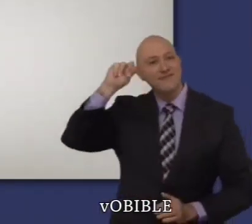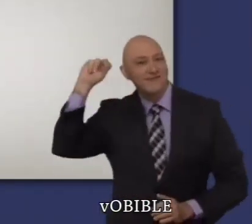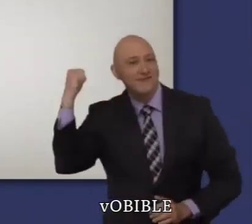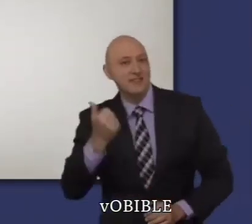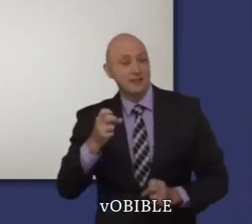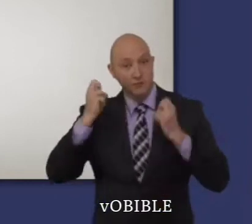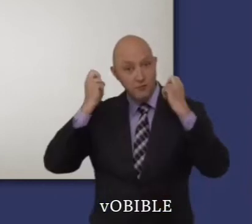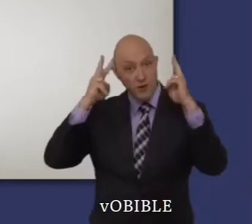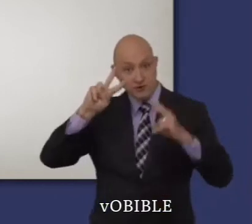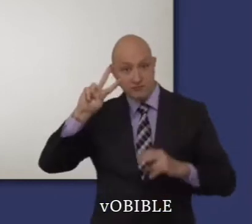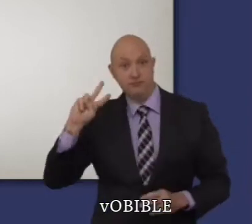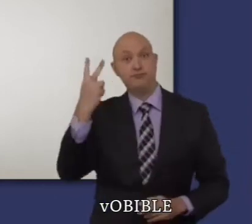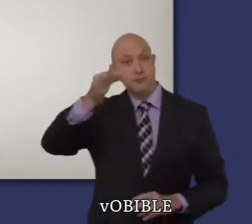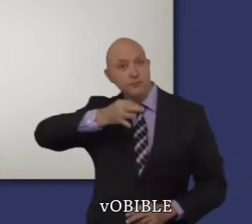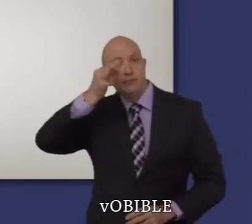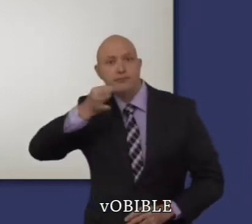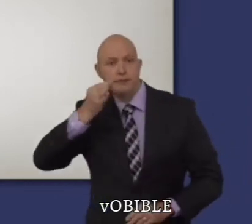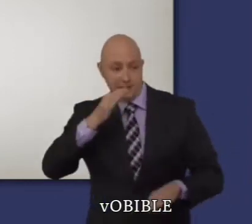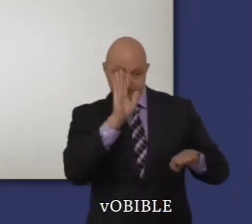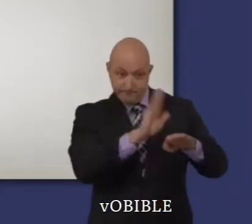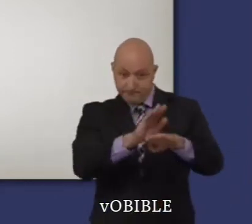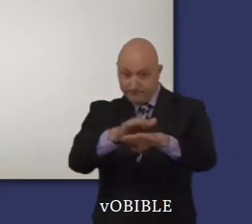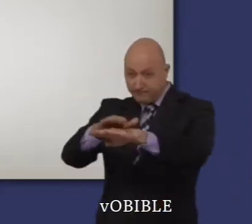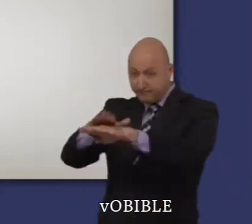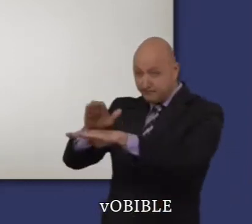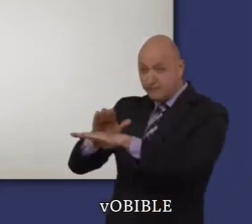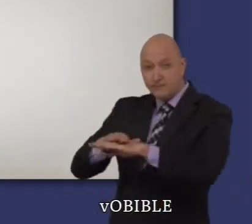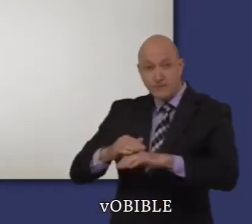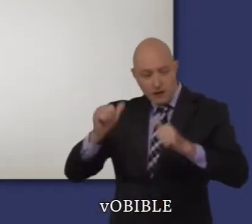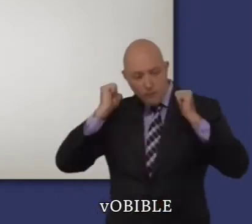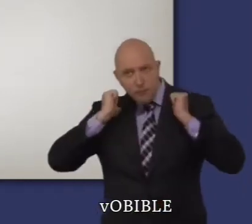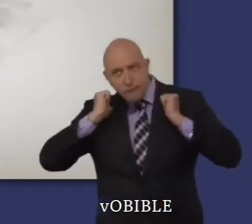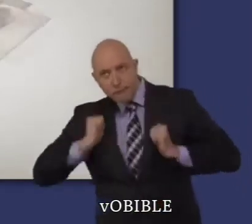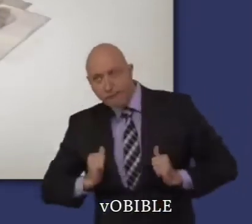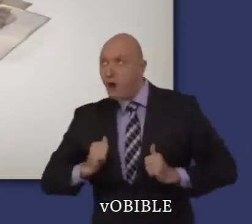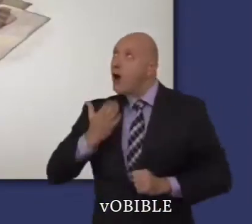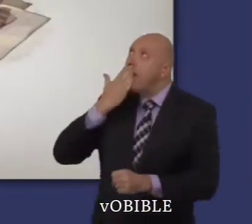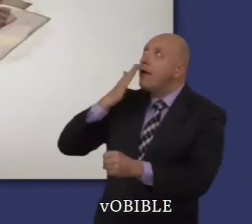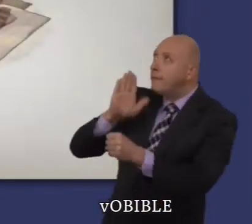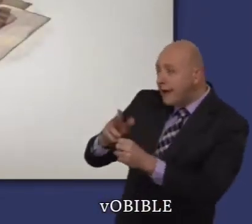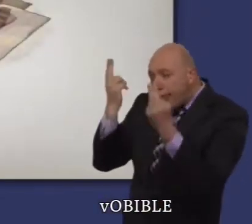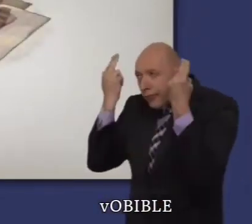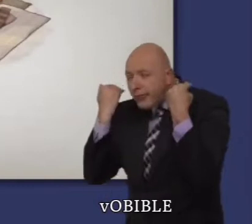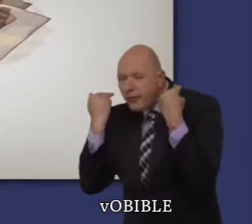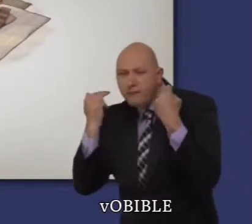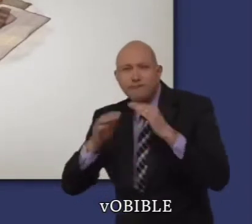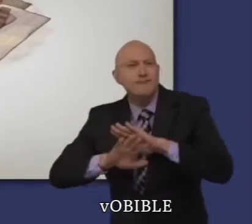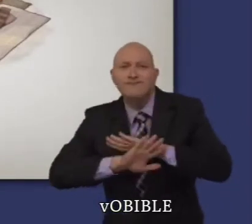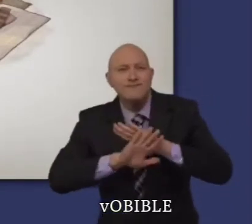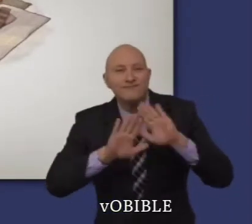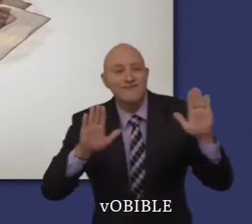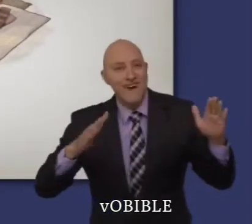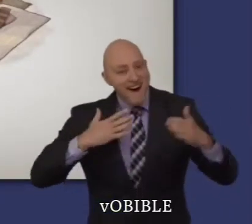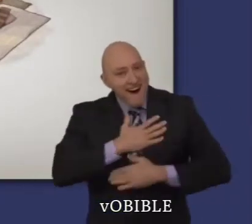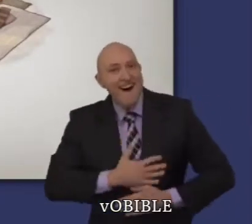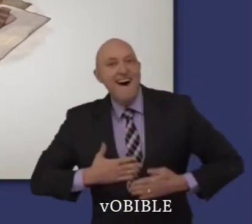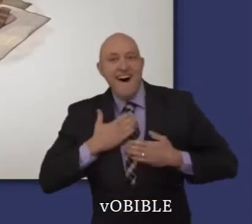la génération qui, 40 ans plus tôt, en raison de son manque de foi et de sa lâcheté, avait eu peur des habitants de Canaan.